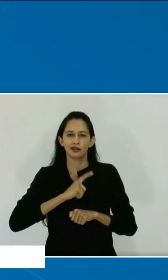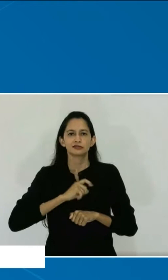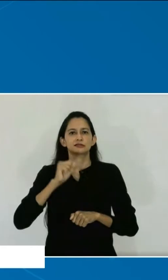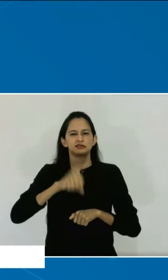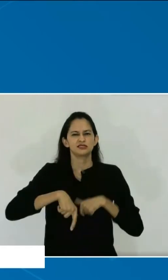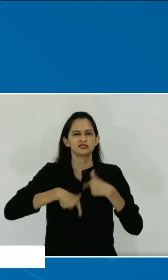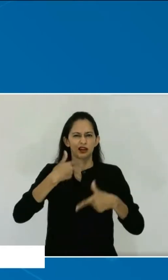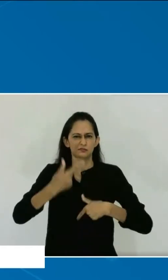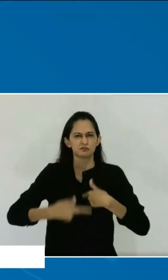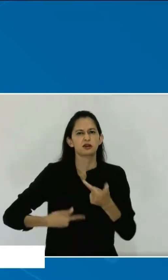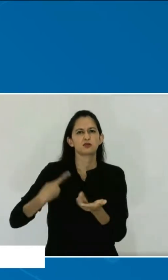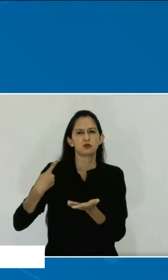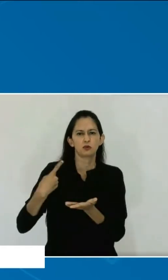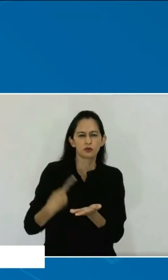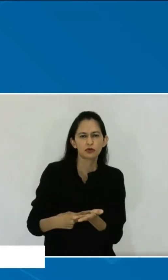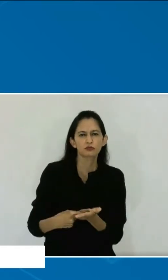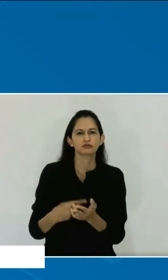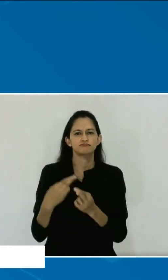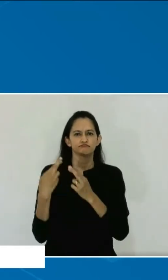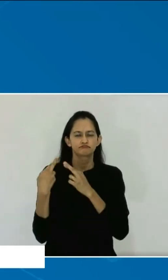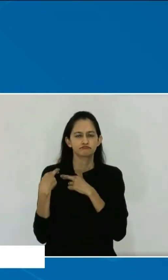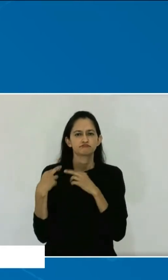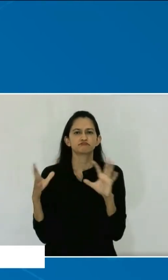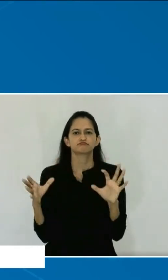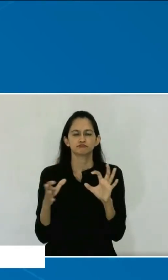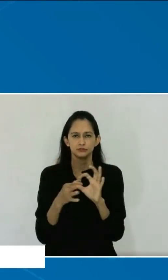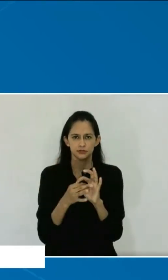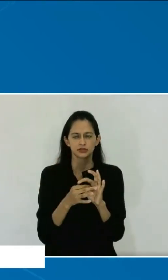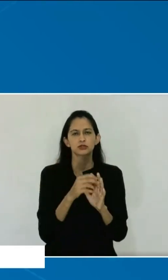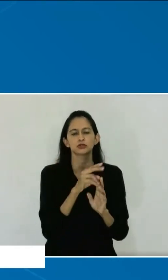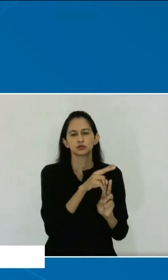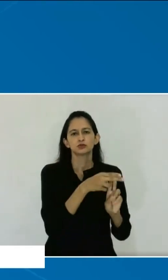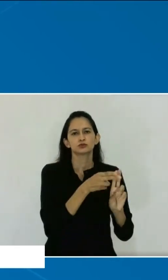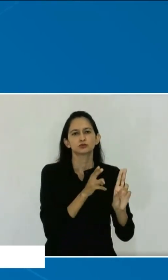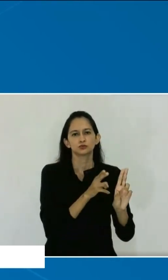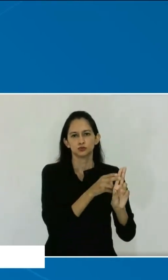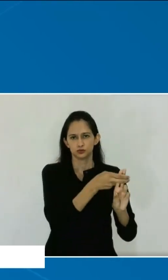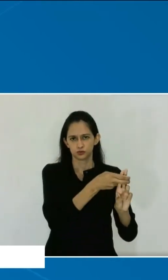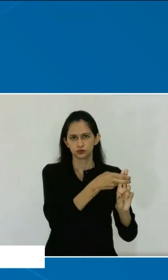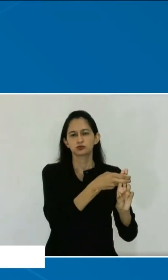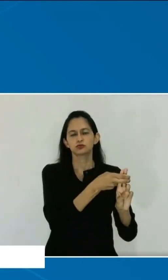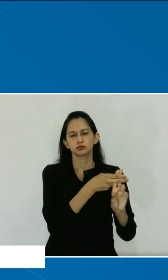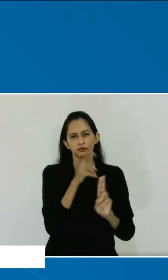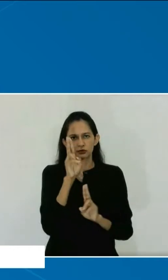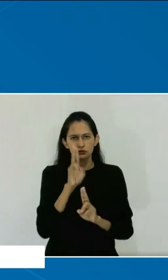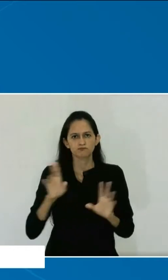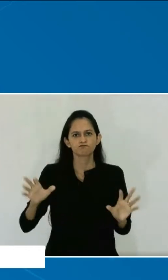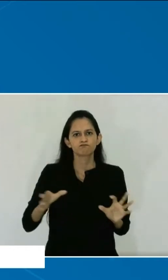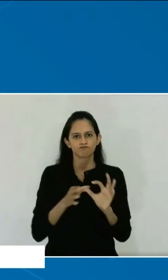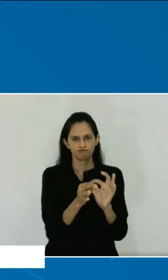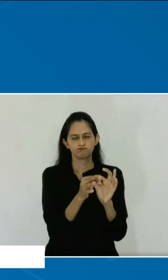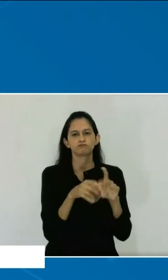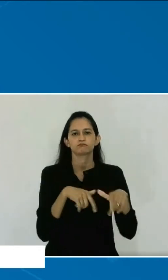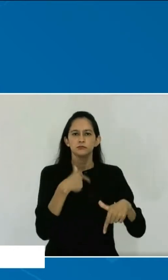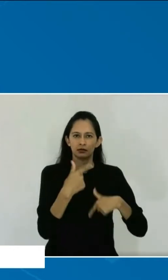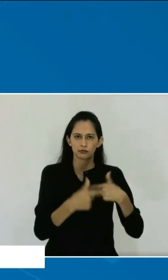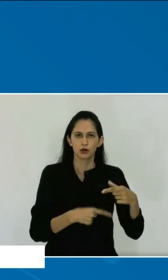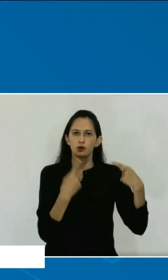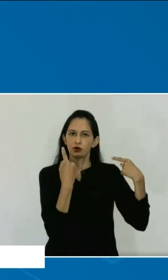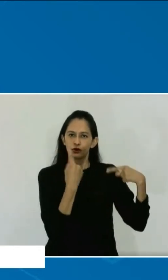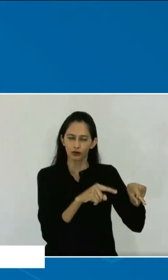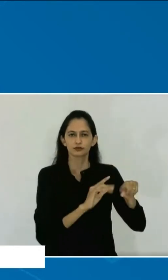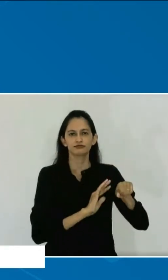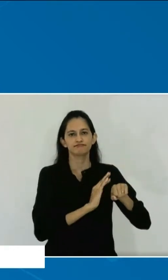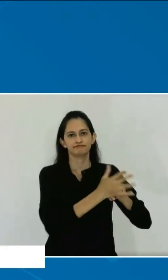juntamente com o Sistema Único de Saúde, os grandes esteios do enfrentamento da pandemia. Então, a gente está muito contente e a